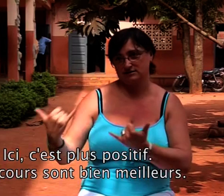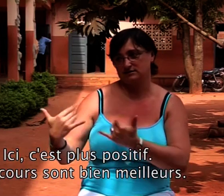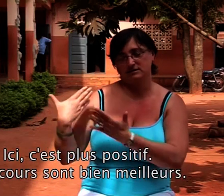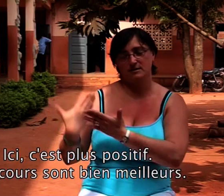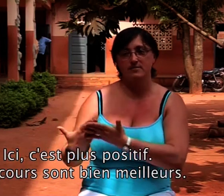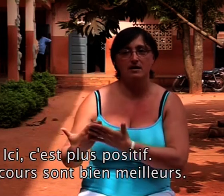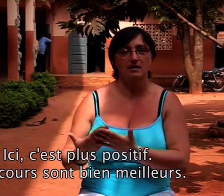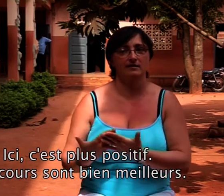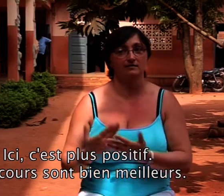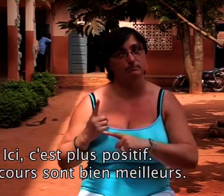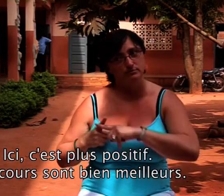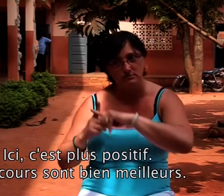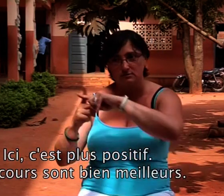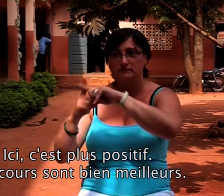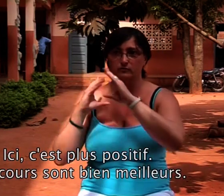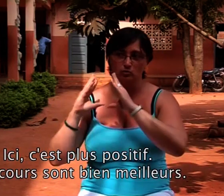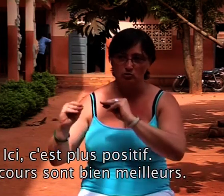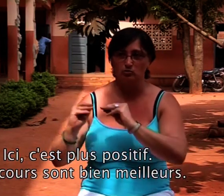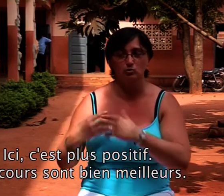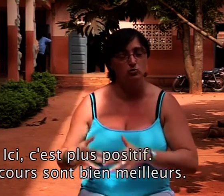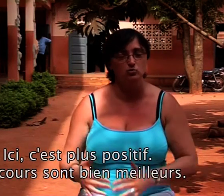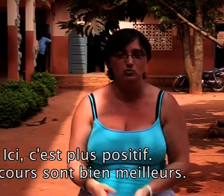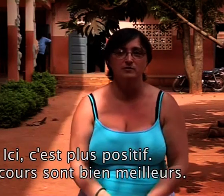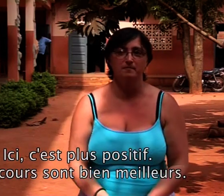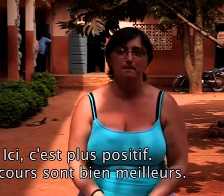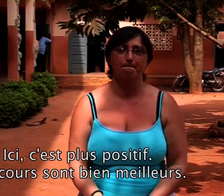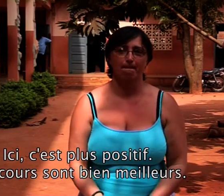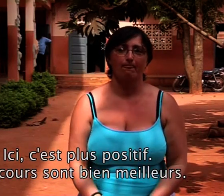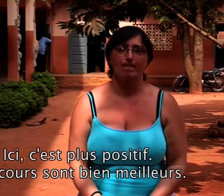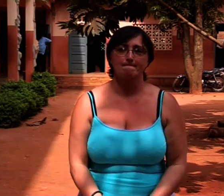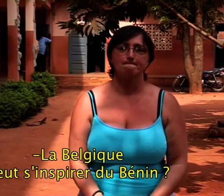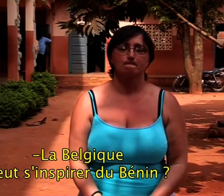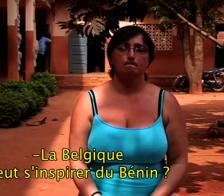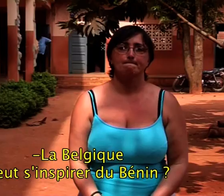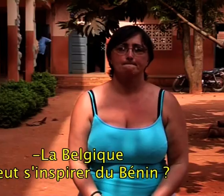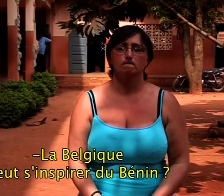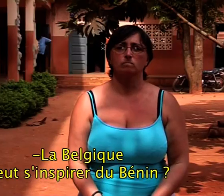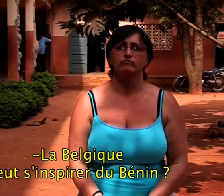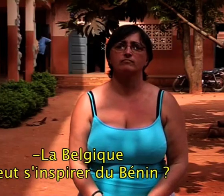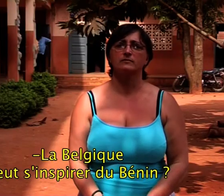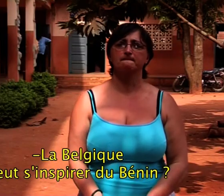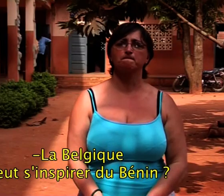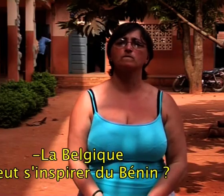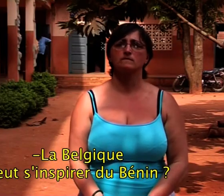pour moi, évidemment, ici c'est beaucoup mieux, c'est beaucoup plus positif. Les cours sont d'un bien meilleur niveau. La Belgique peut s'inspirer du